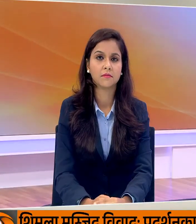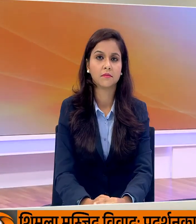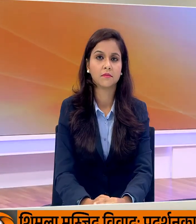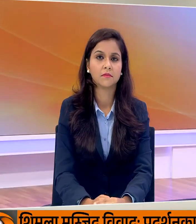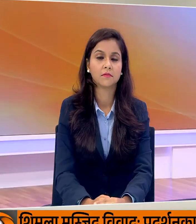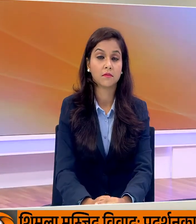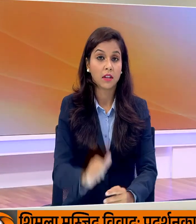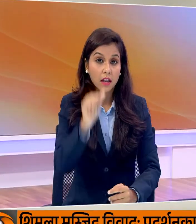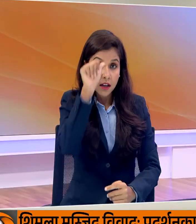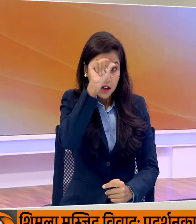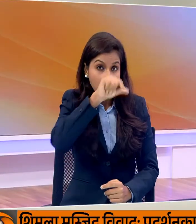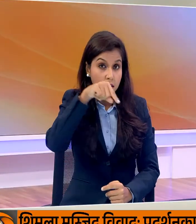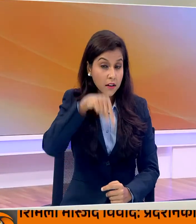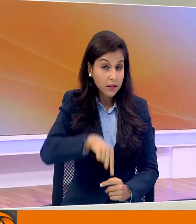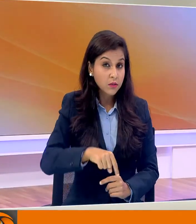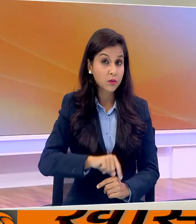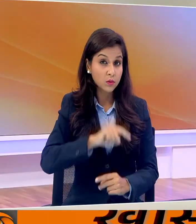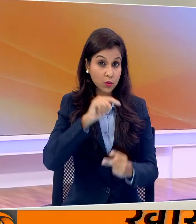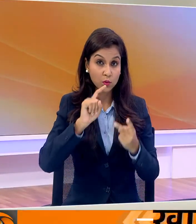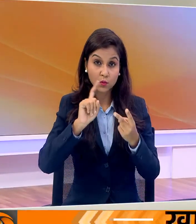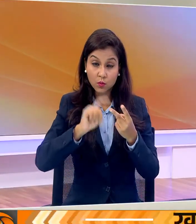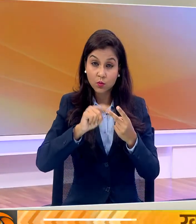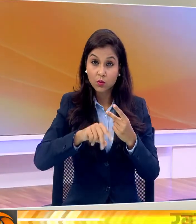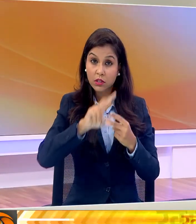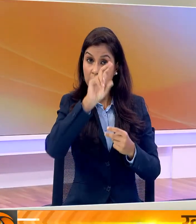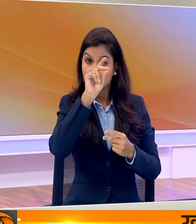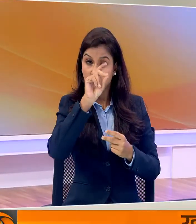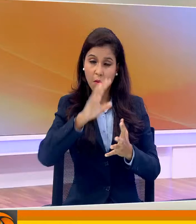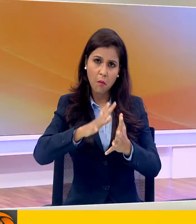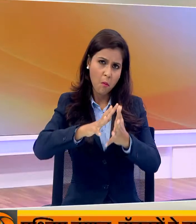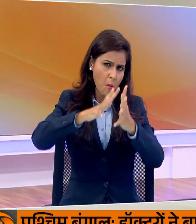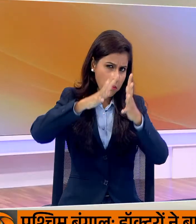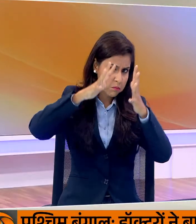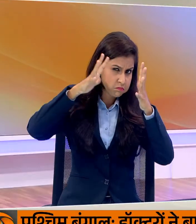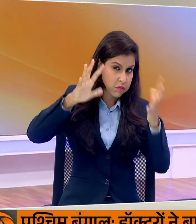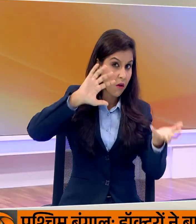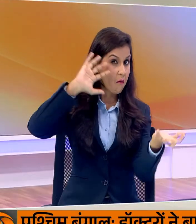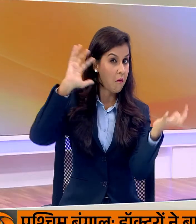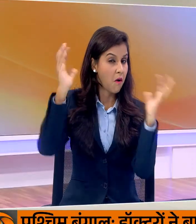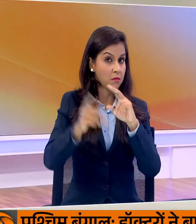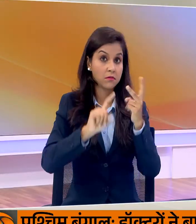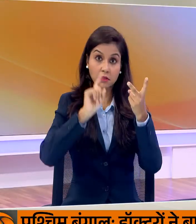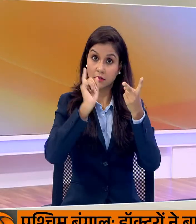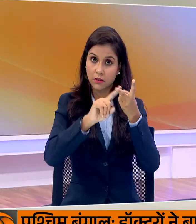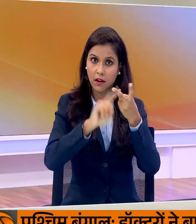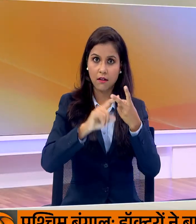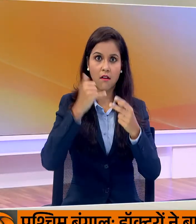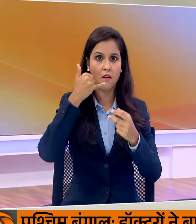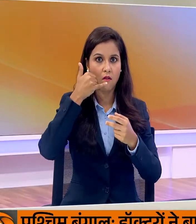India today is the second largest producer of mobile phones in the world. We have tripled